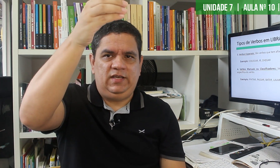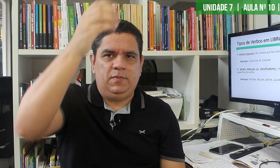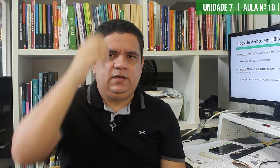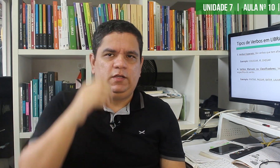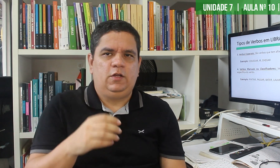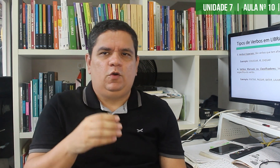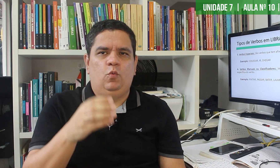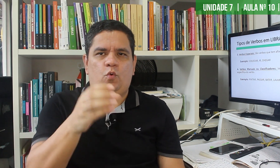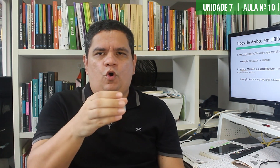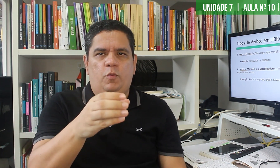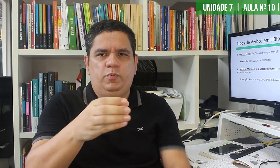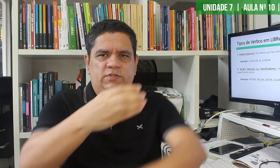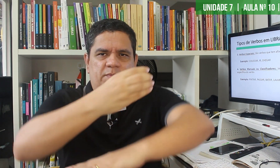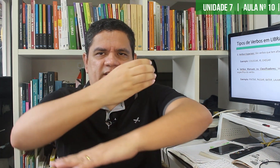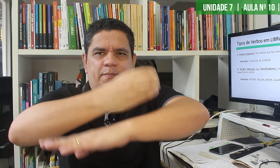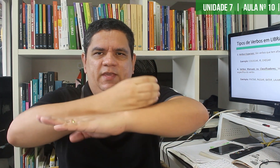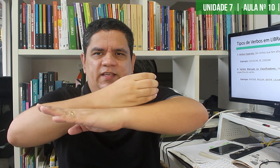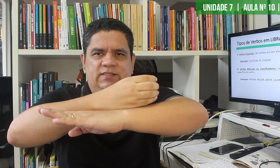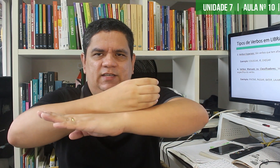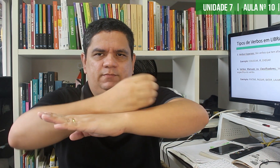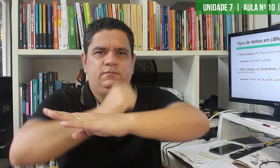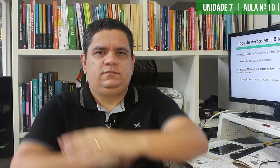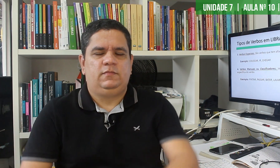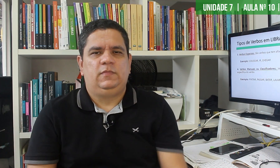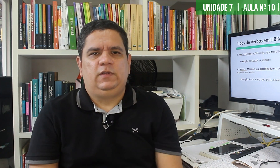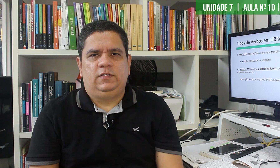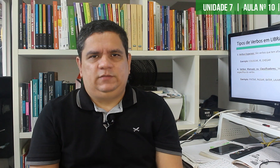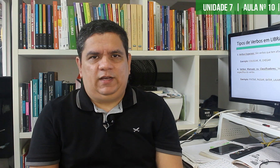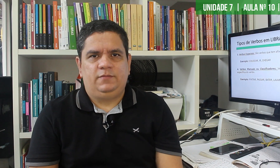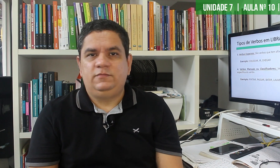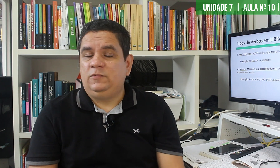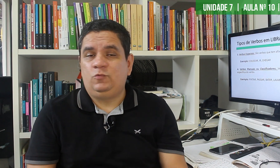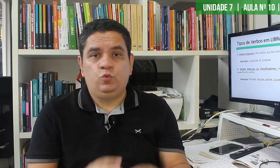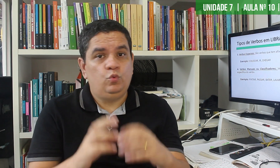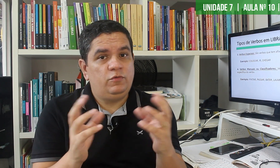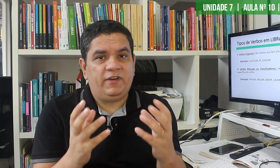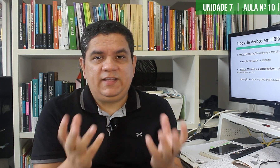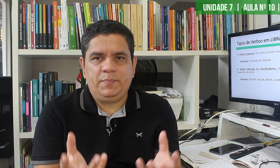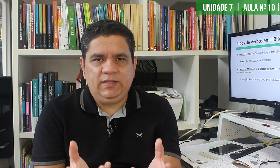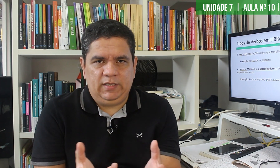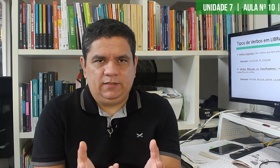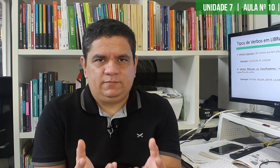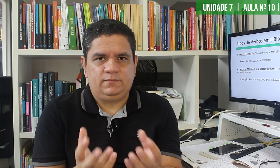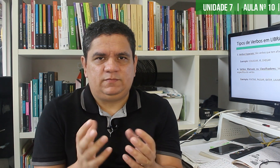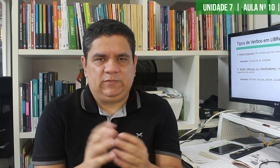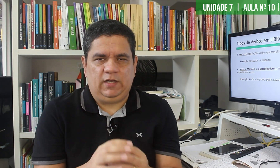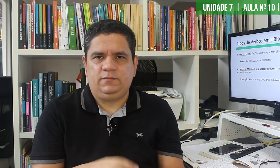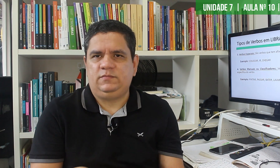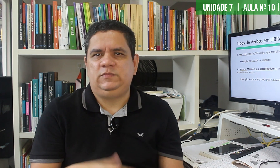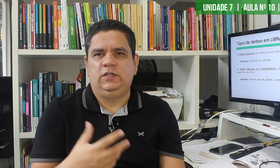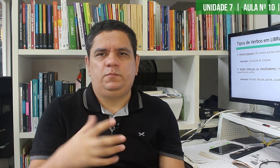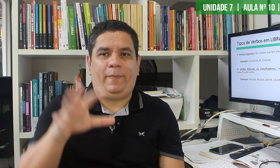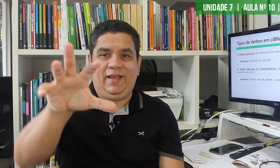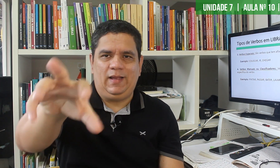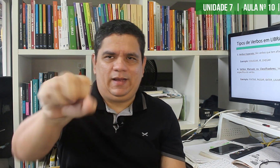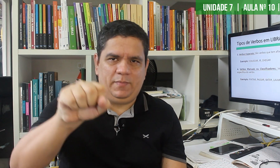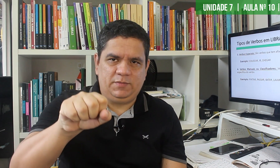cima da mesa, tá? Tudo vai depender, tá? Então, pegar é a mesma